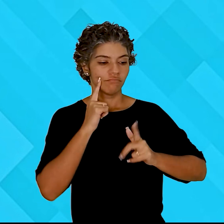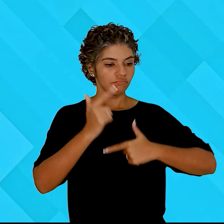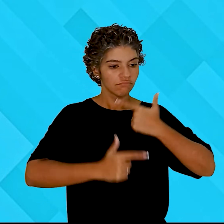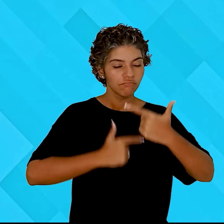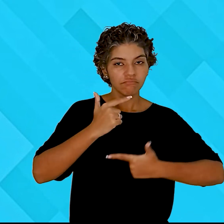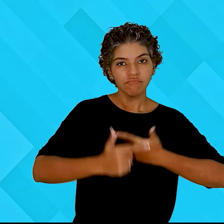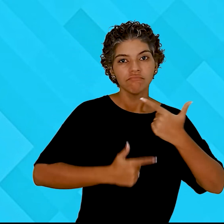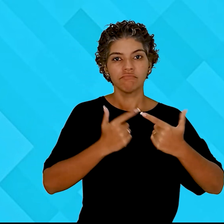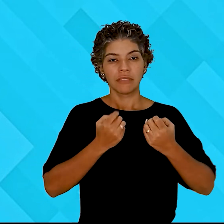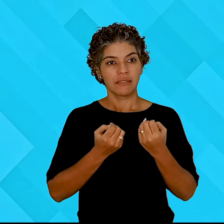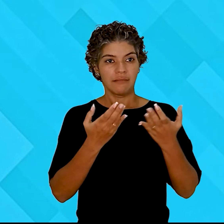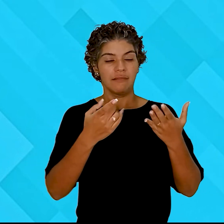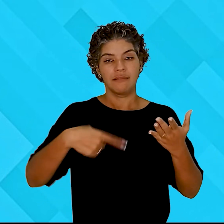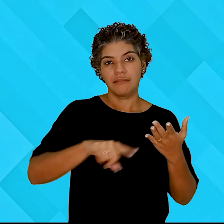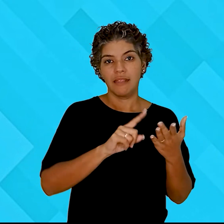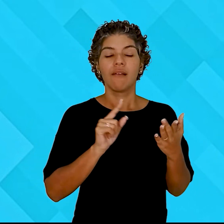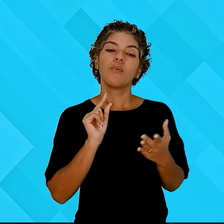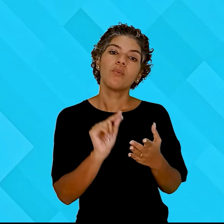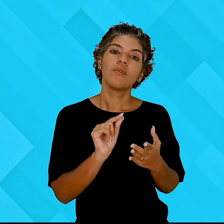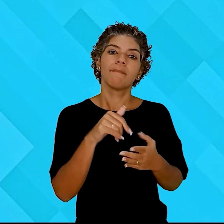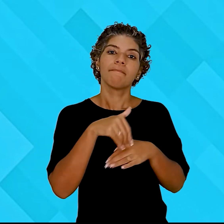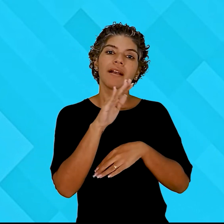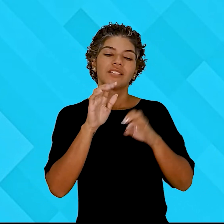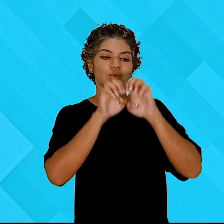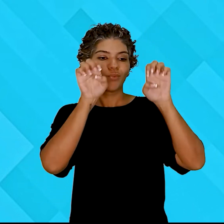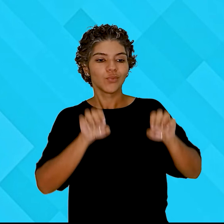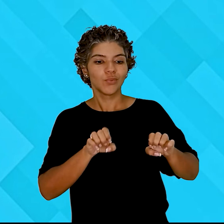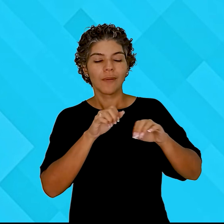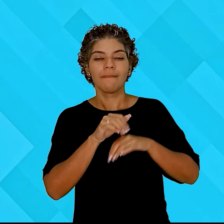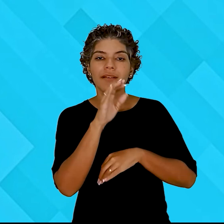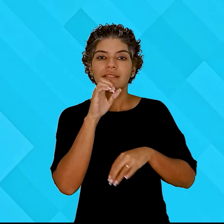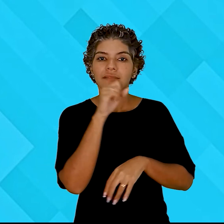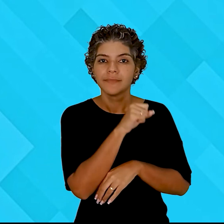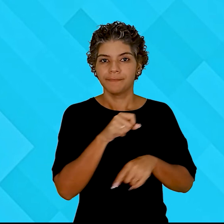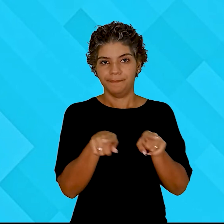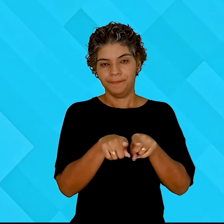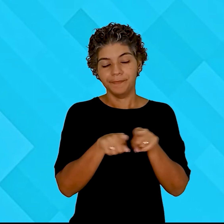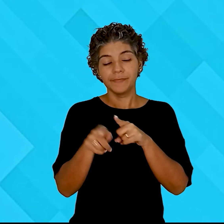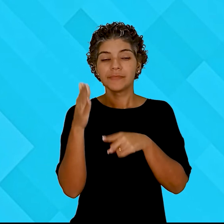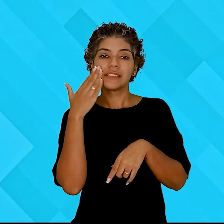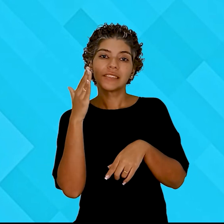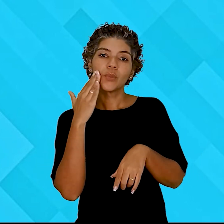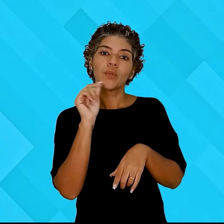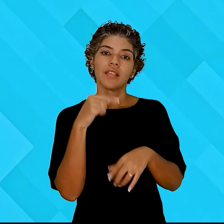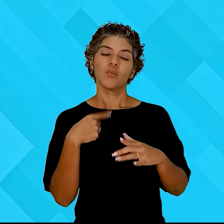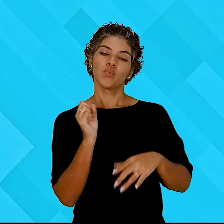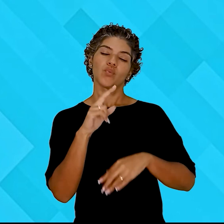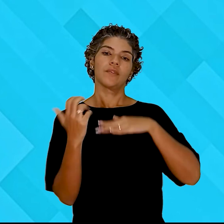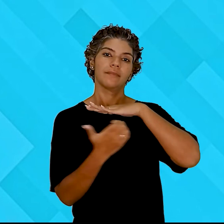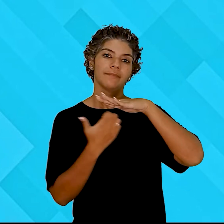uma forma um pouco mais estruturada, me entendendo como empresário, ou eu fui para o microempreendedor individual porque a